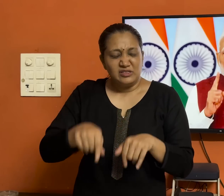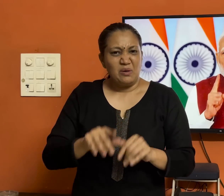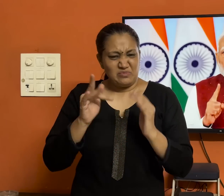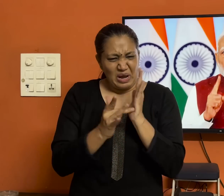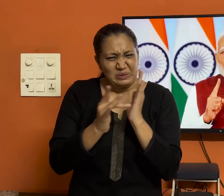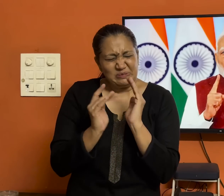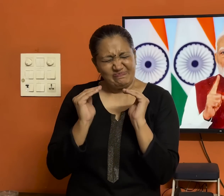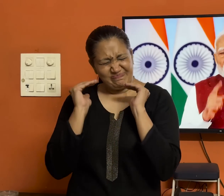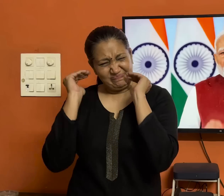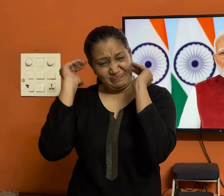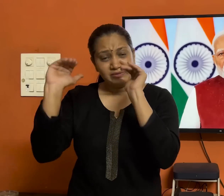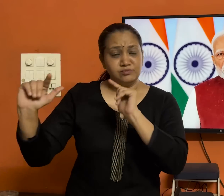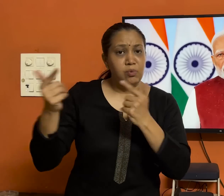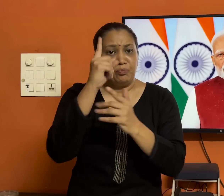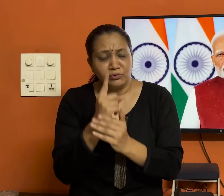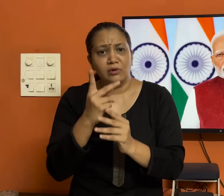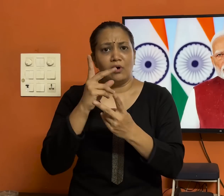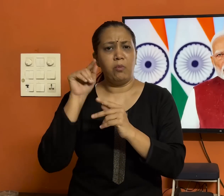21वीं सदी के वॉरफेयर में